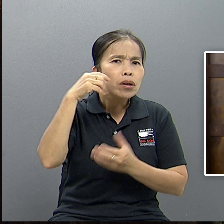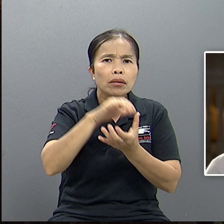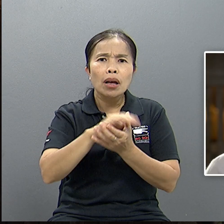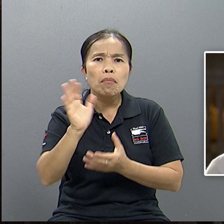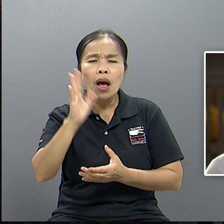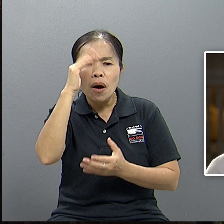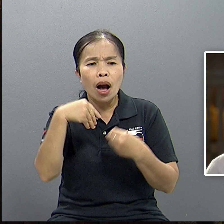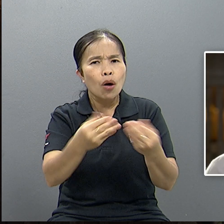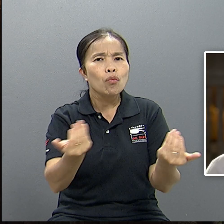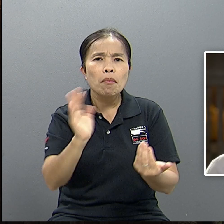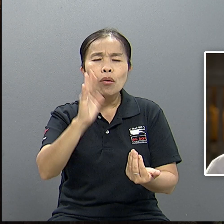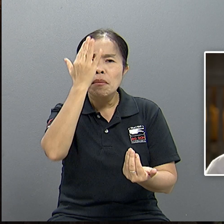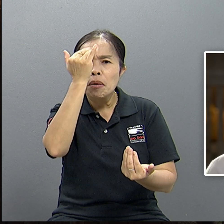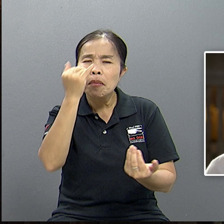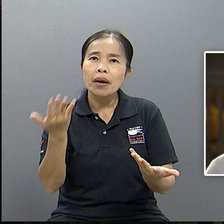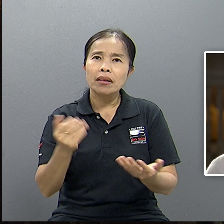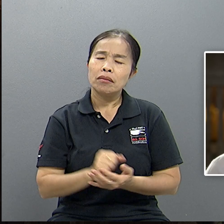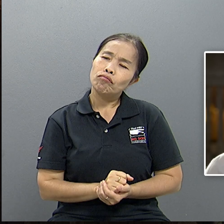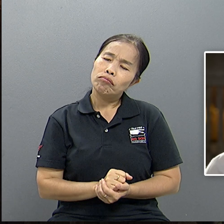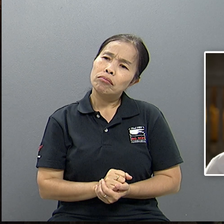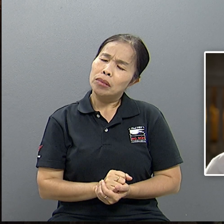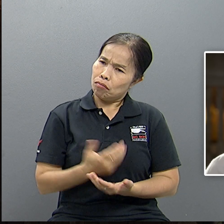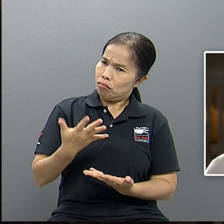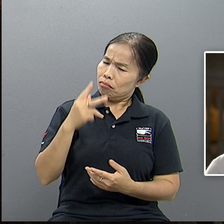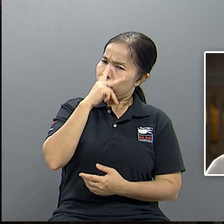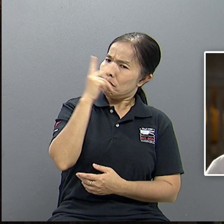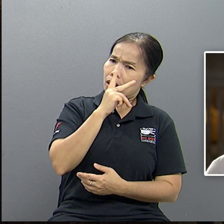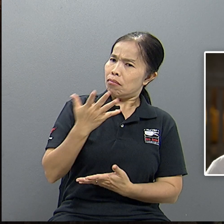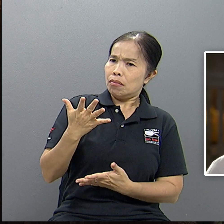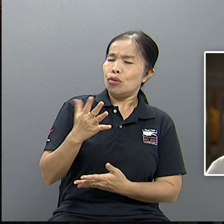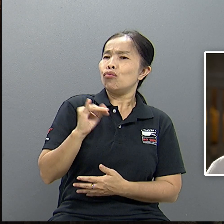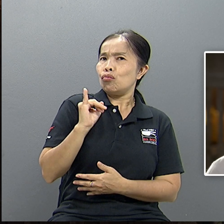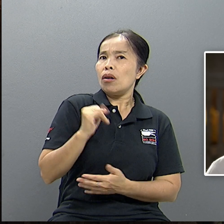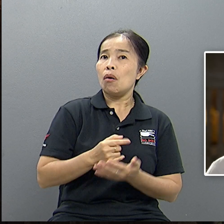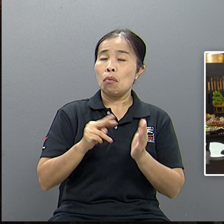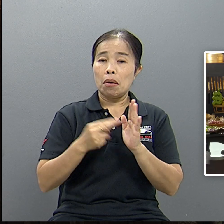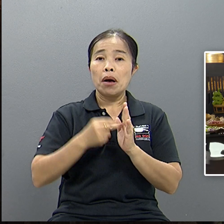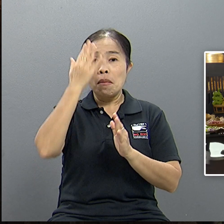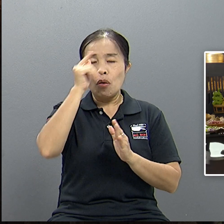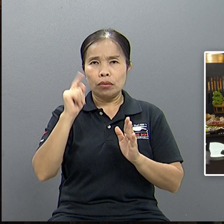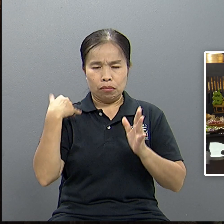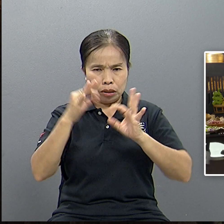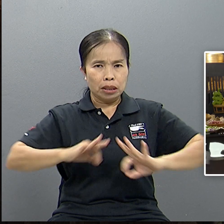ไหม ไม่แปลกหรอกครับท่านมีเรื่องสำคัญกว่าที่ต้องทำ